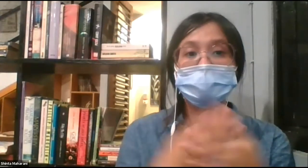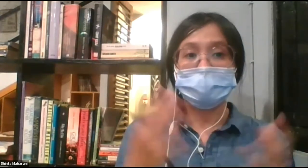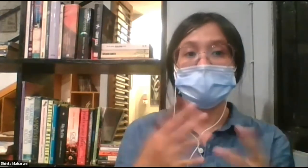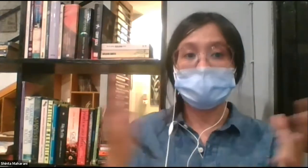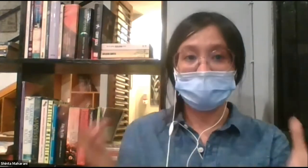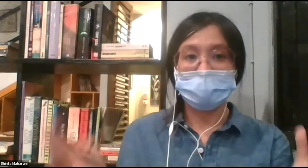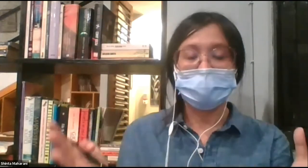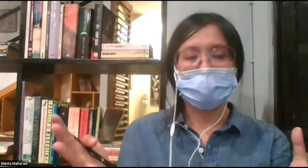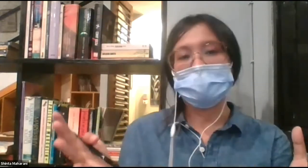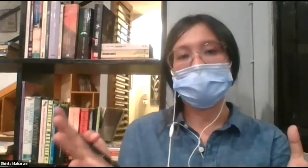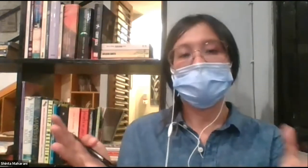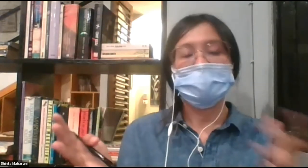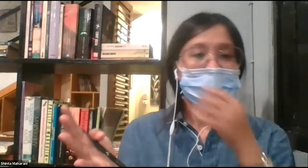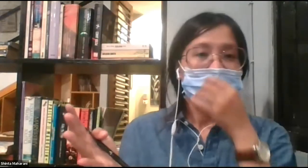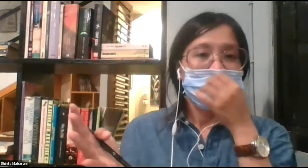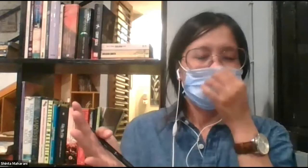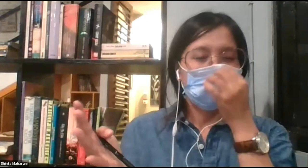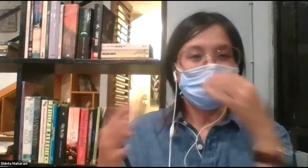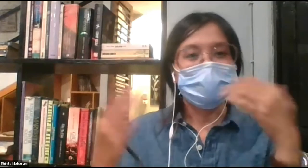kemudian